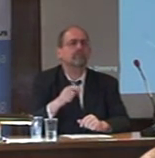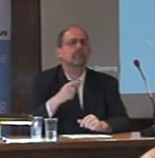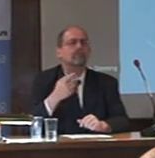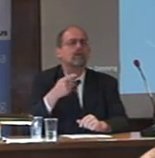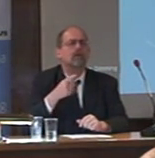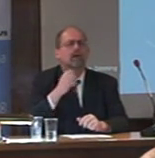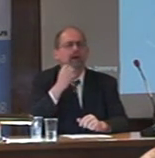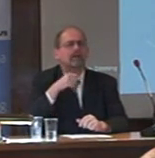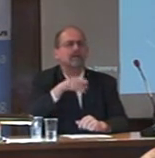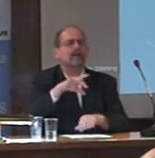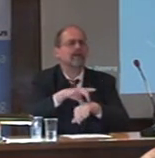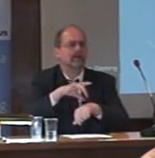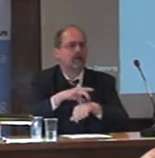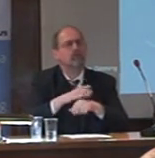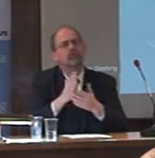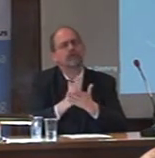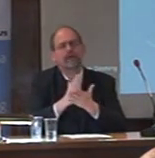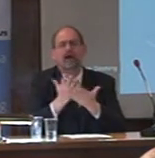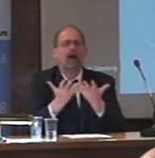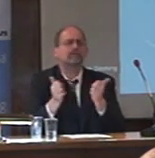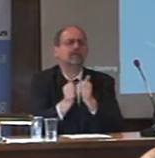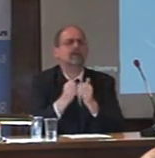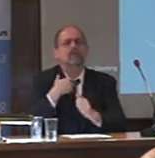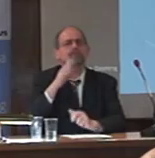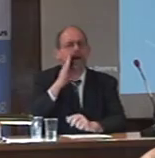Želeo bih da vam kažem jedan primer